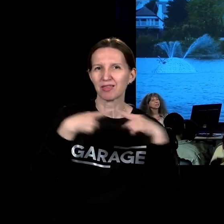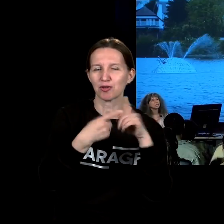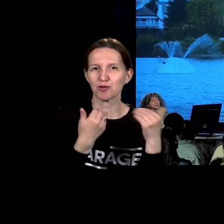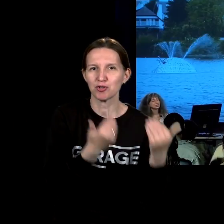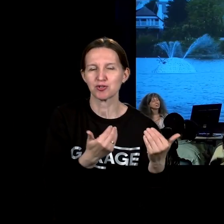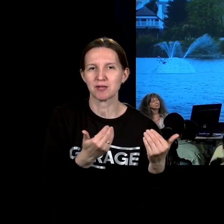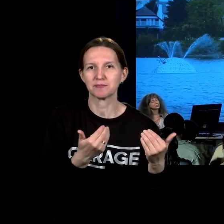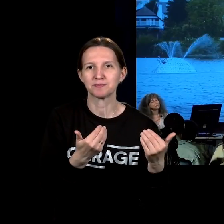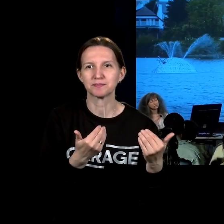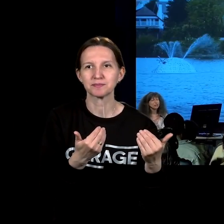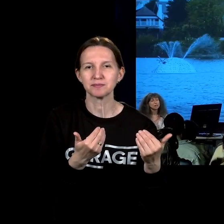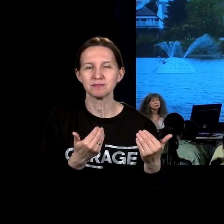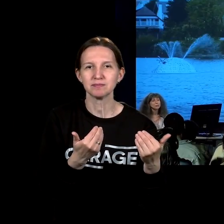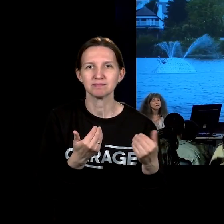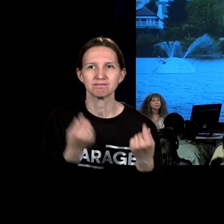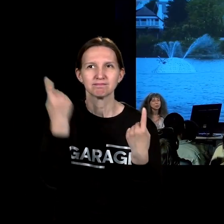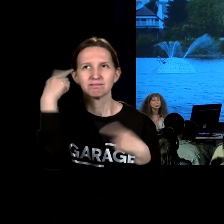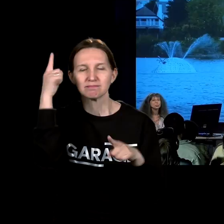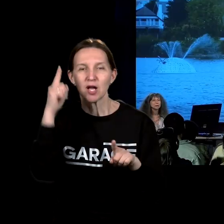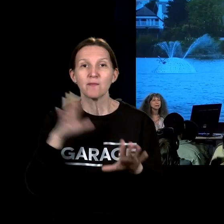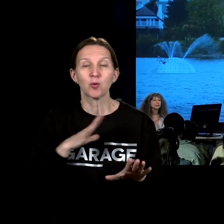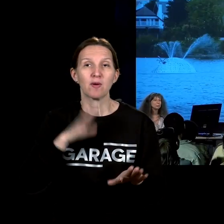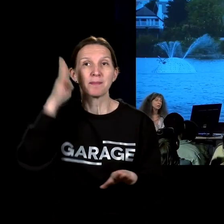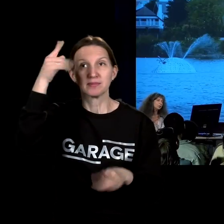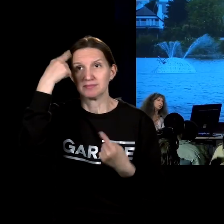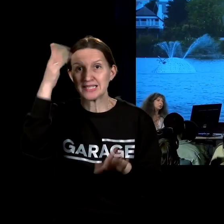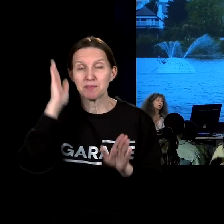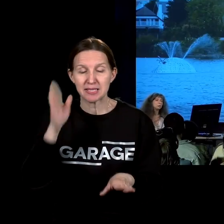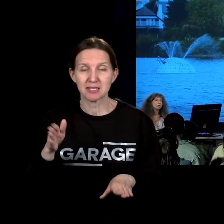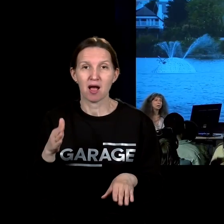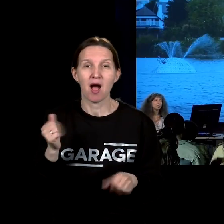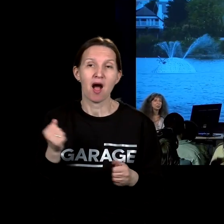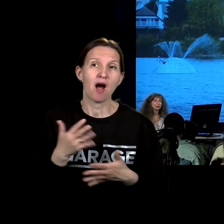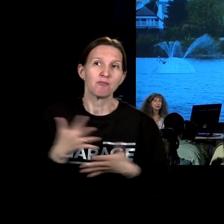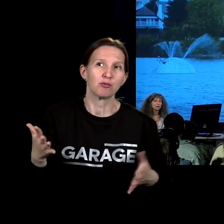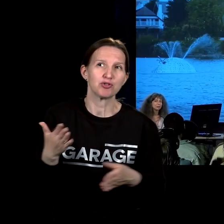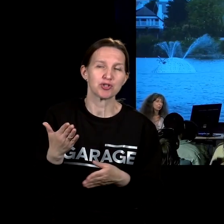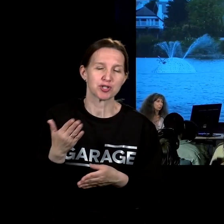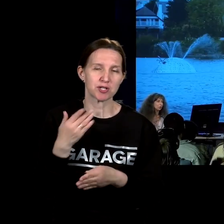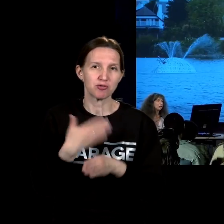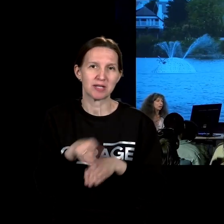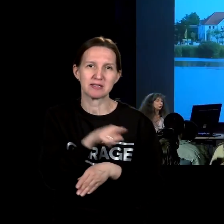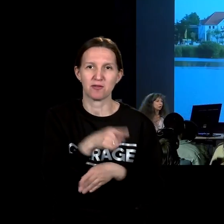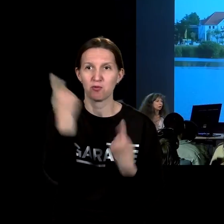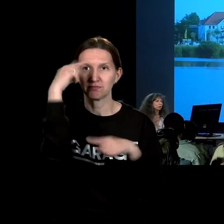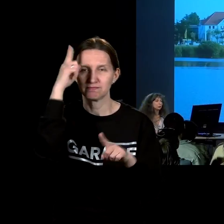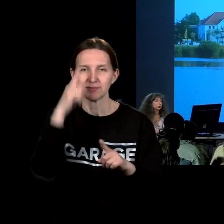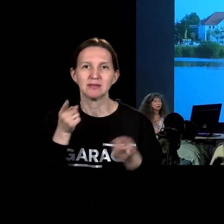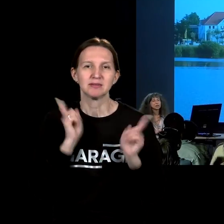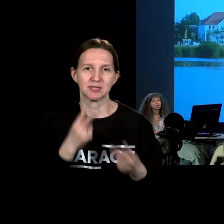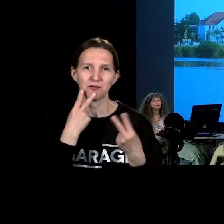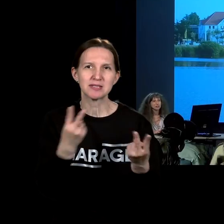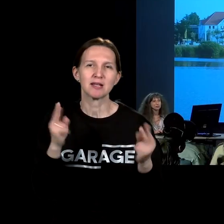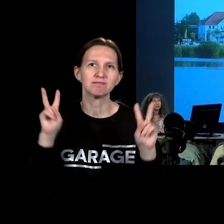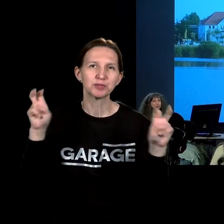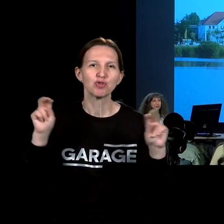научно-технических гаджетов, да, которые еще только предстоит изобрести, но, наверное, в большей степени, чем все остальные его работы, это уже такая вот